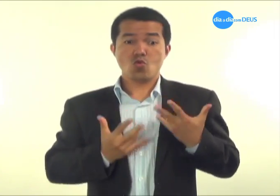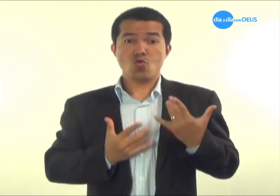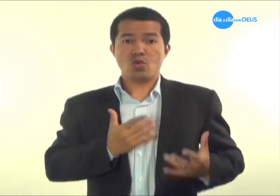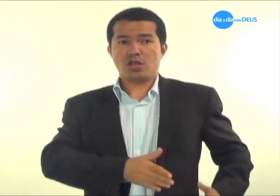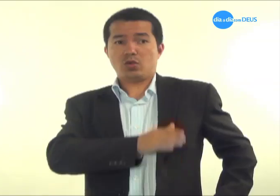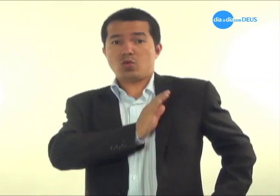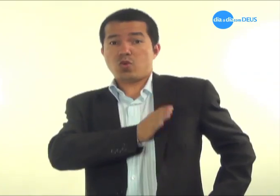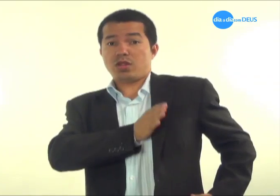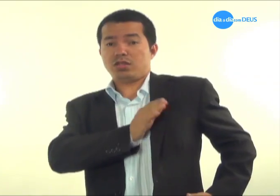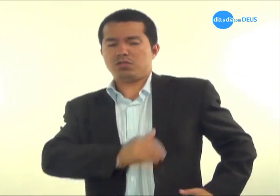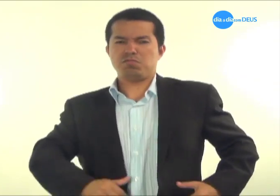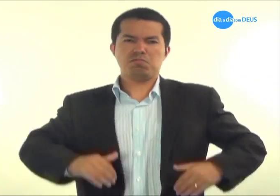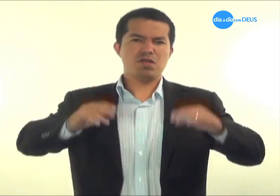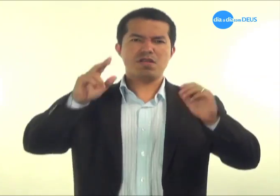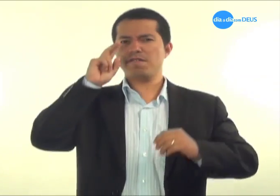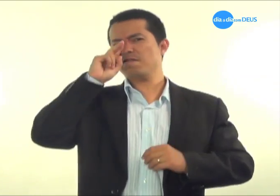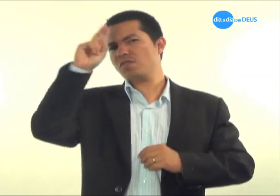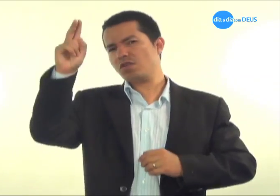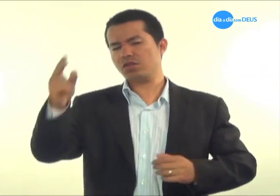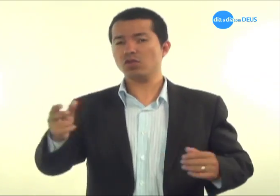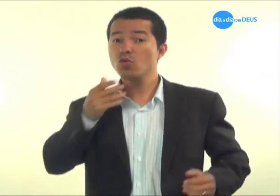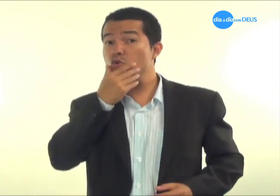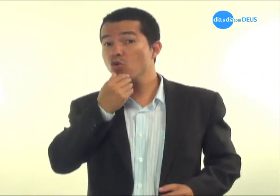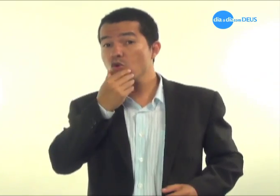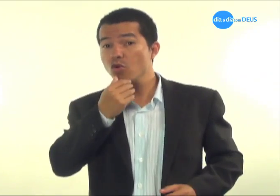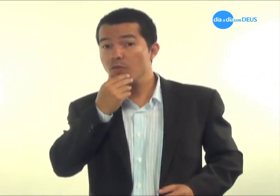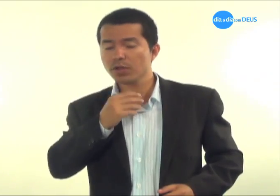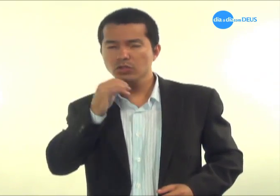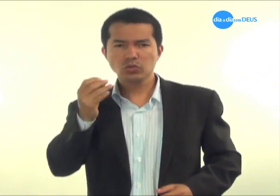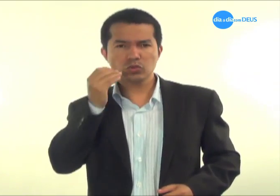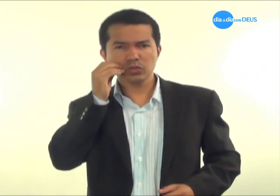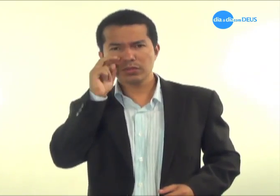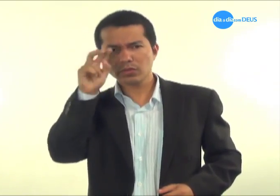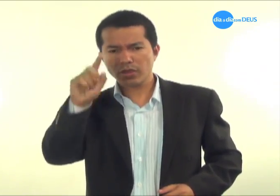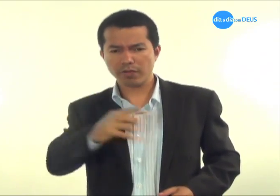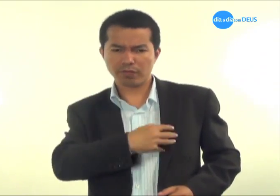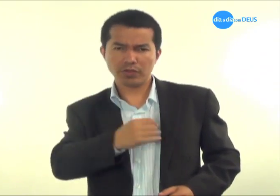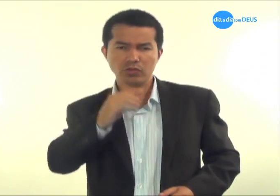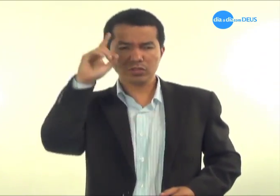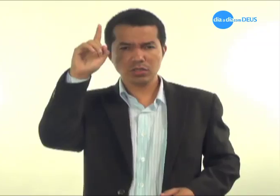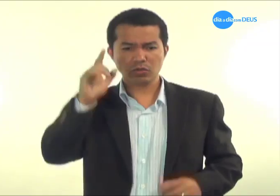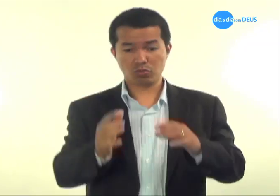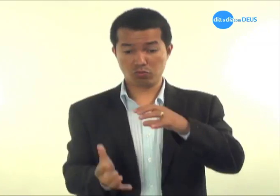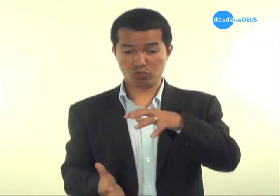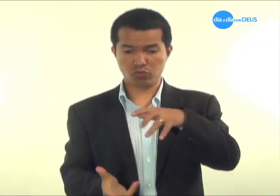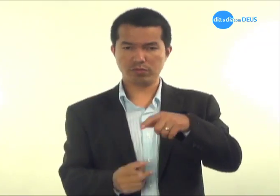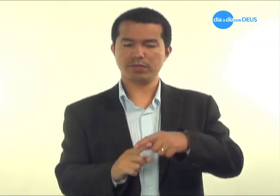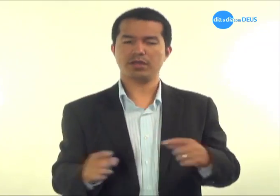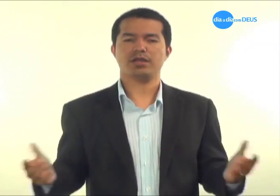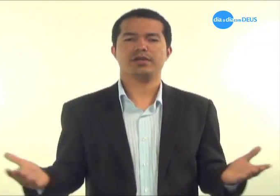do milagre, o homem que ele via que era o Filho de Deus na terra, mas agora ele estava vendo outras coisas, ele